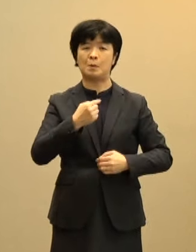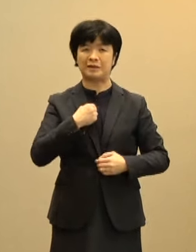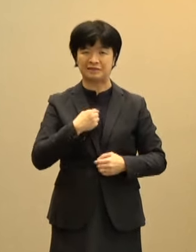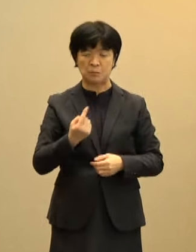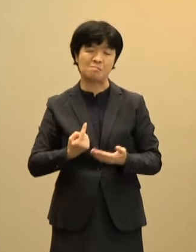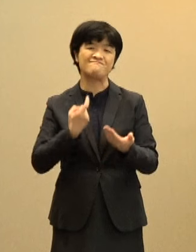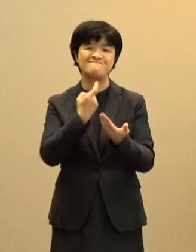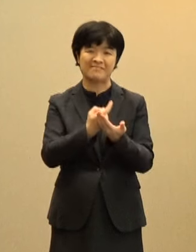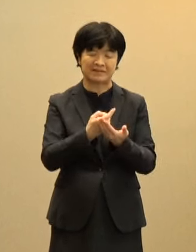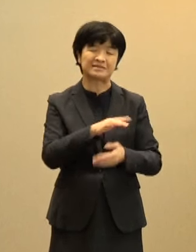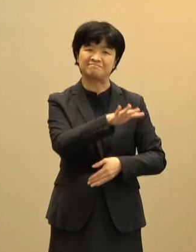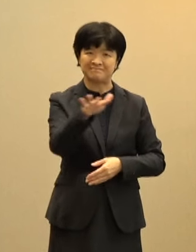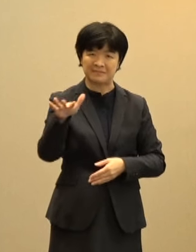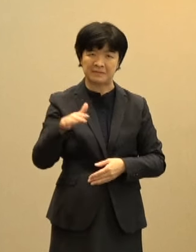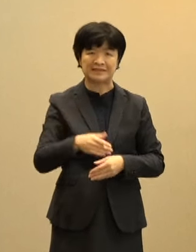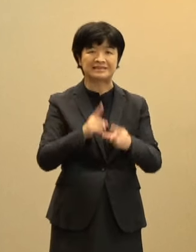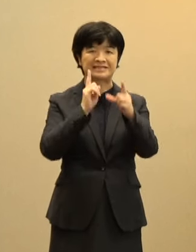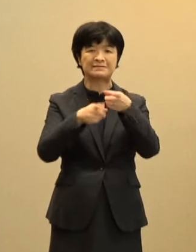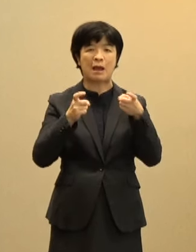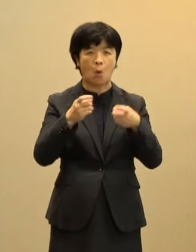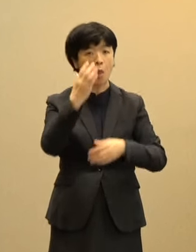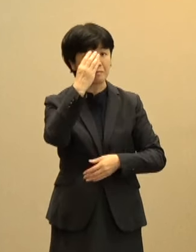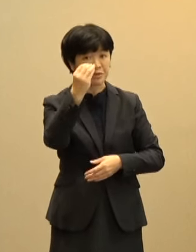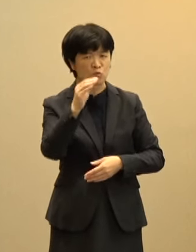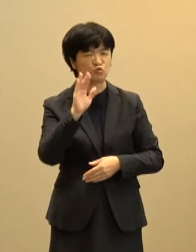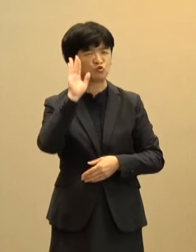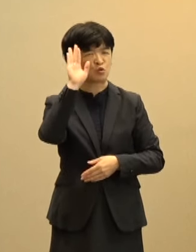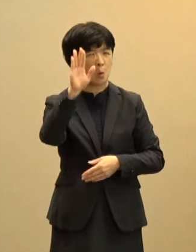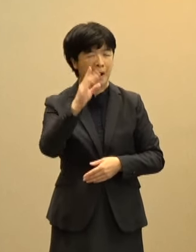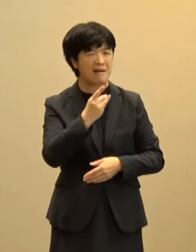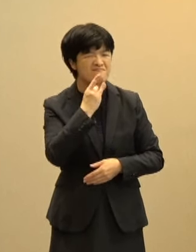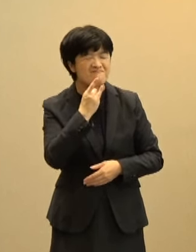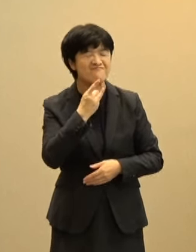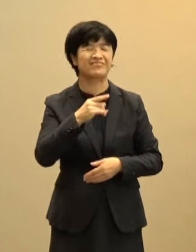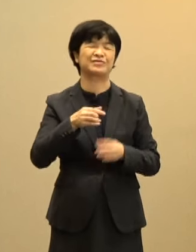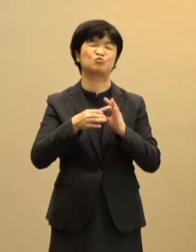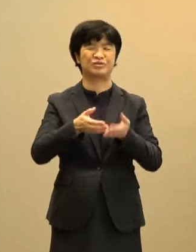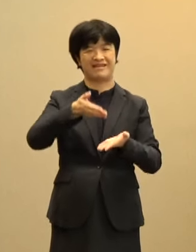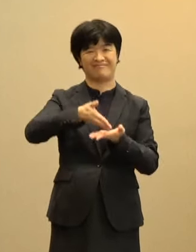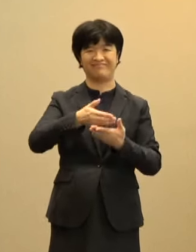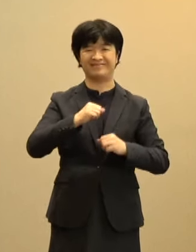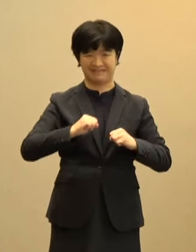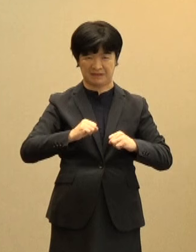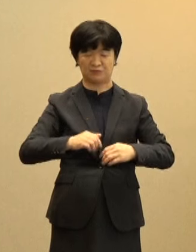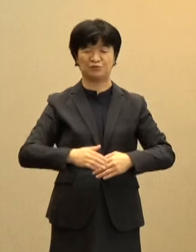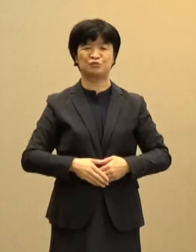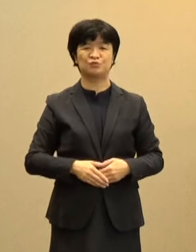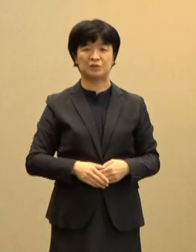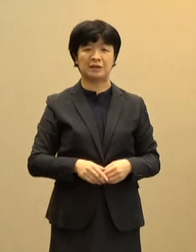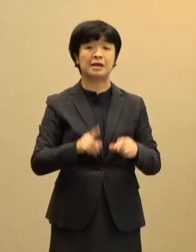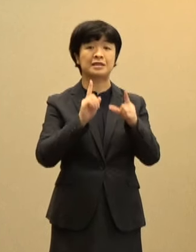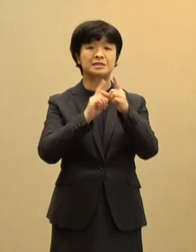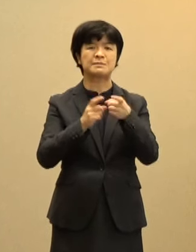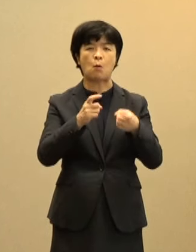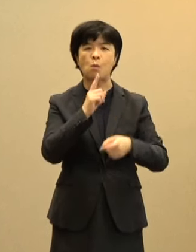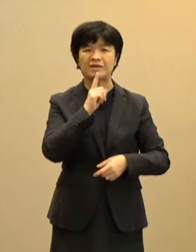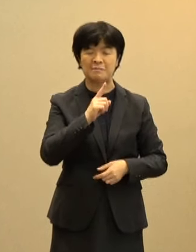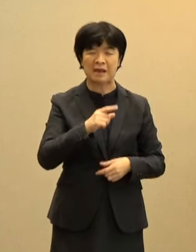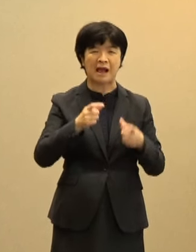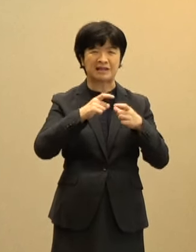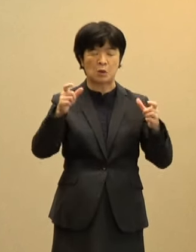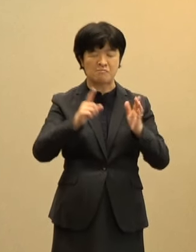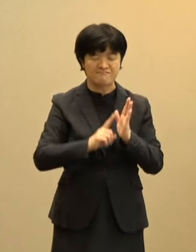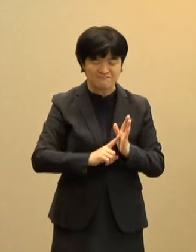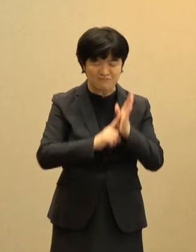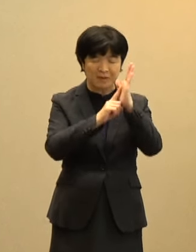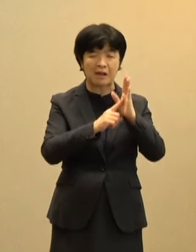の皆様に直接千葉港の魅力や将来性をお伝えをしたいと思います。千葉港は日本を代表する国際貿